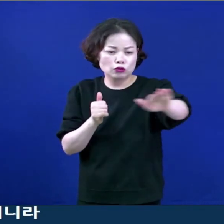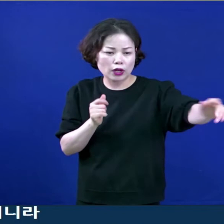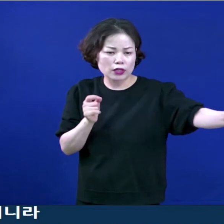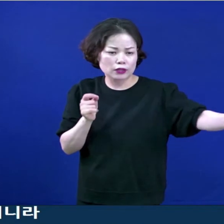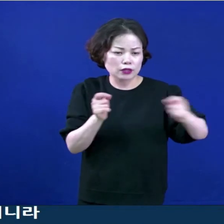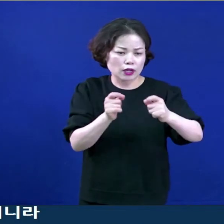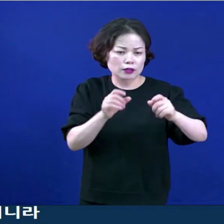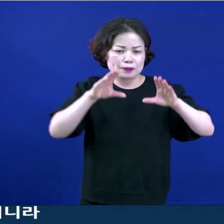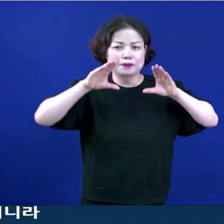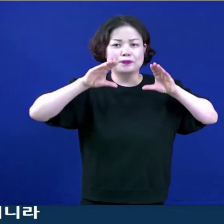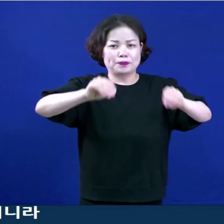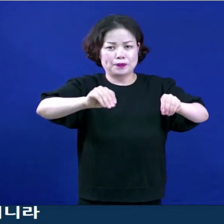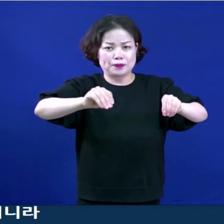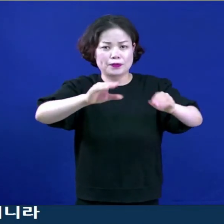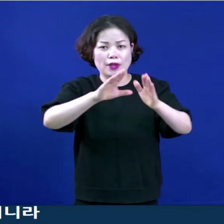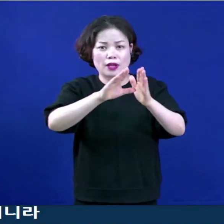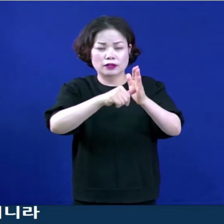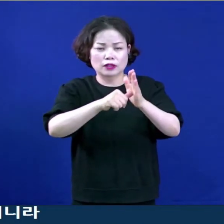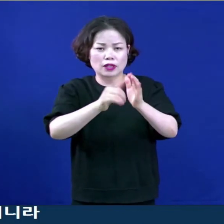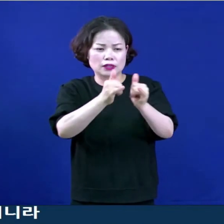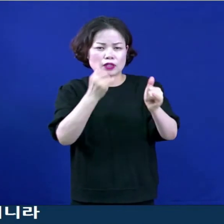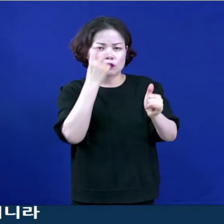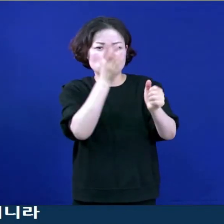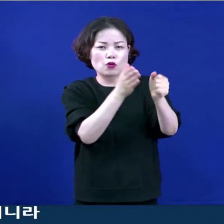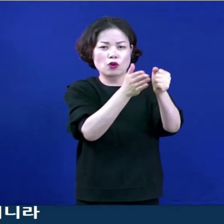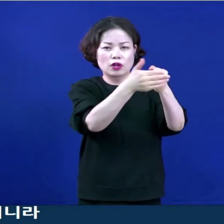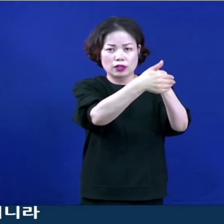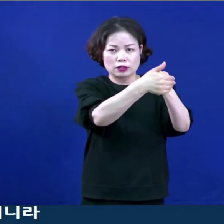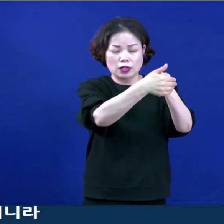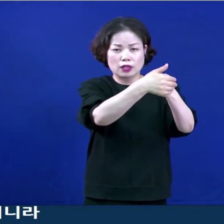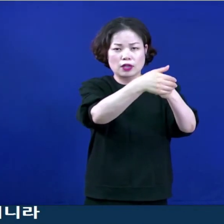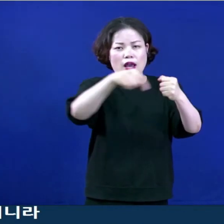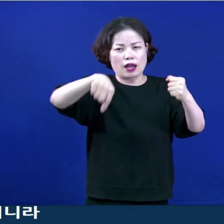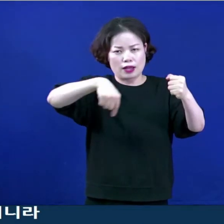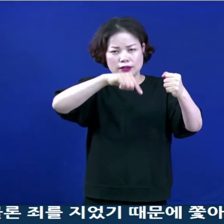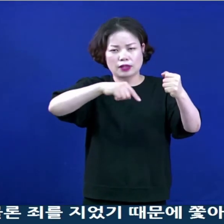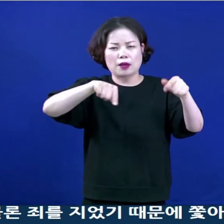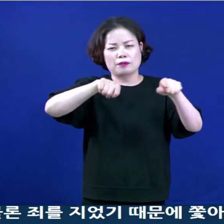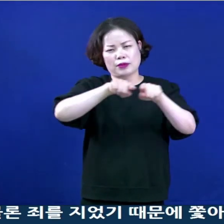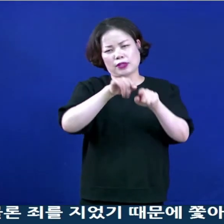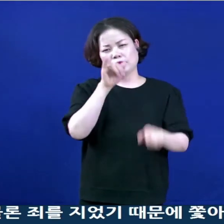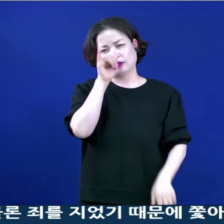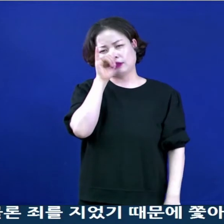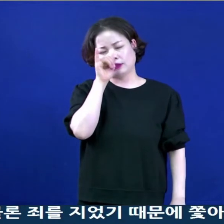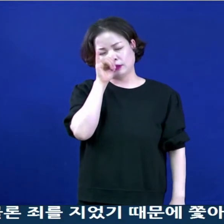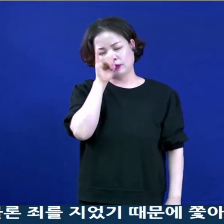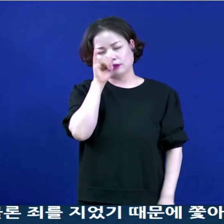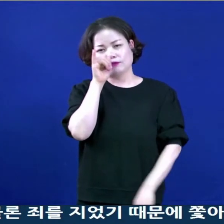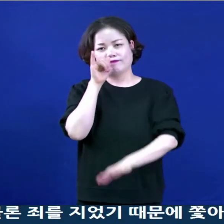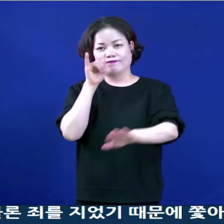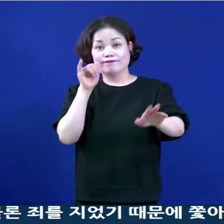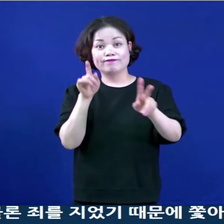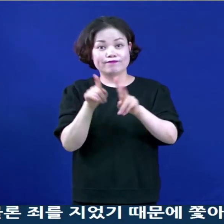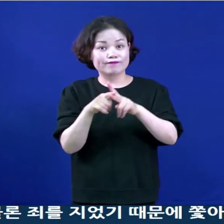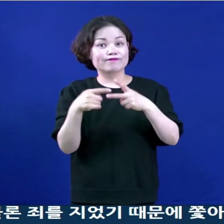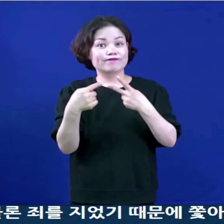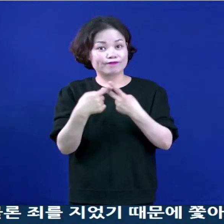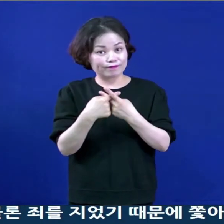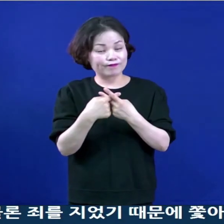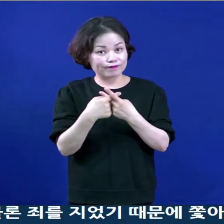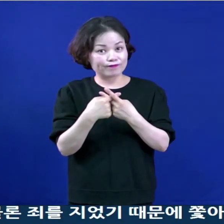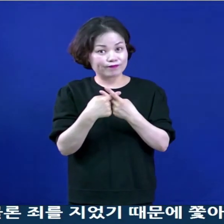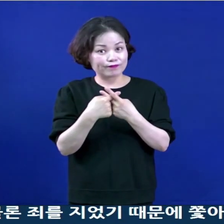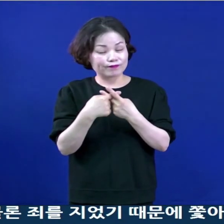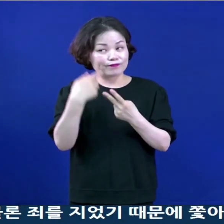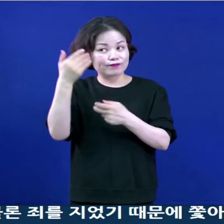접근 명령을 하실 때 인간을 보호하기 위한 마음도 그 안에 같이 있었다는 사실을 우리가 이해하고 있어야 됩니다. 그래야